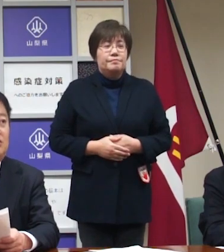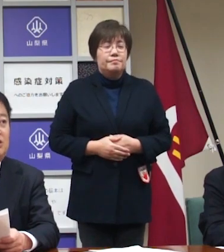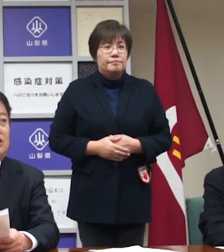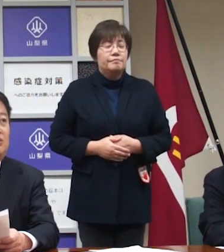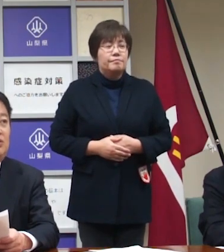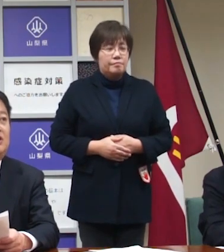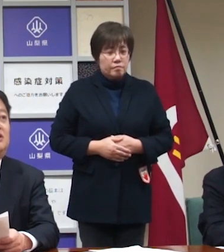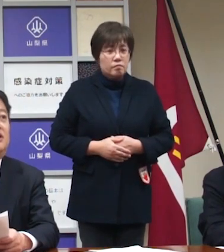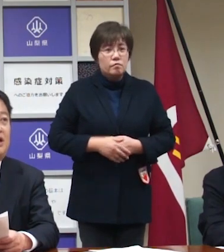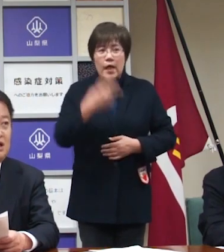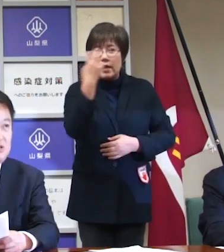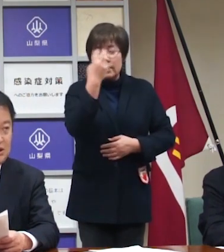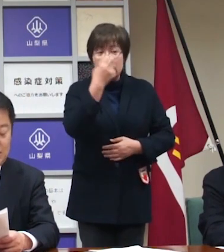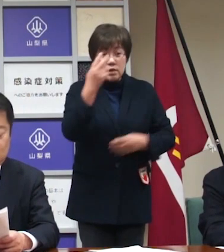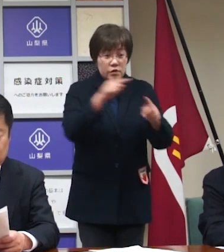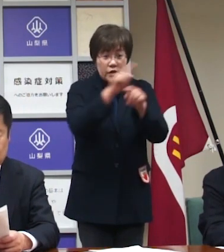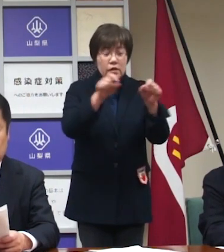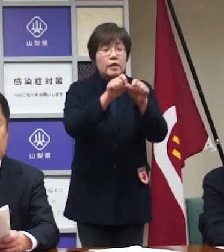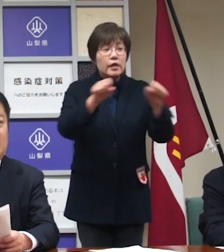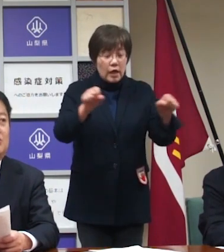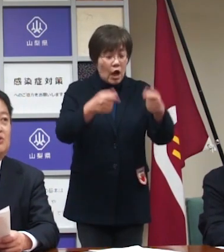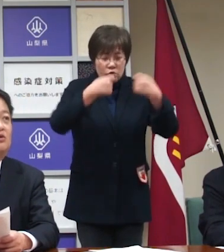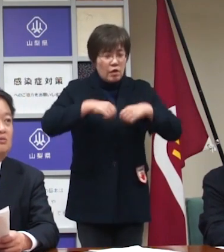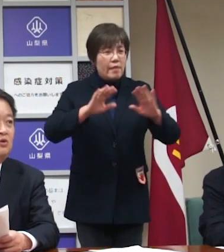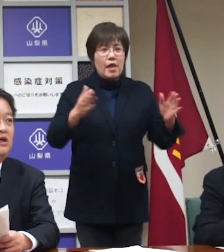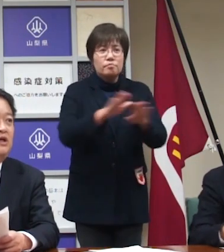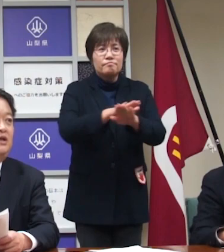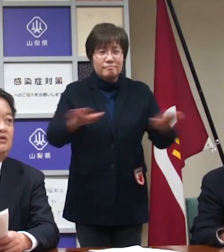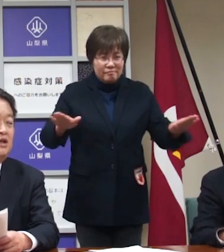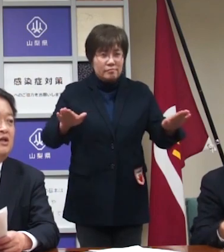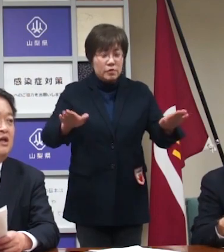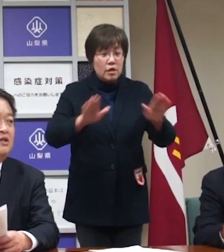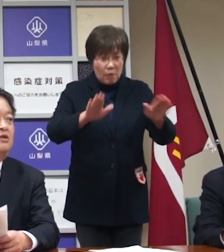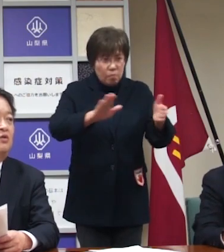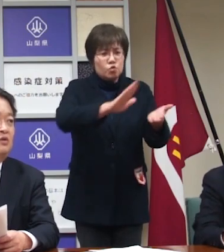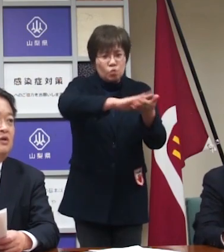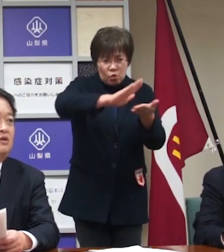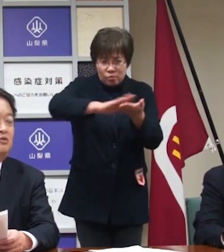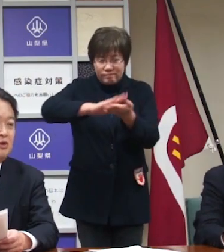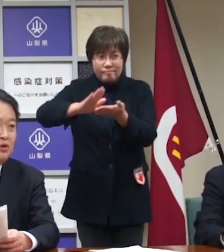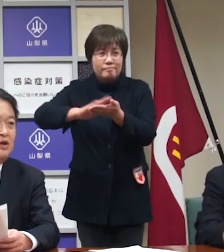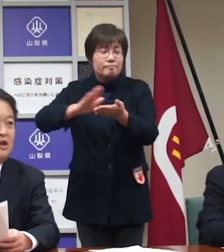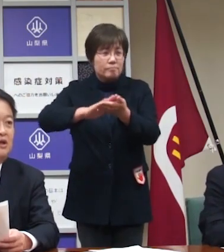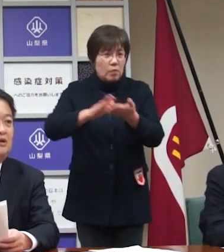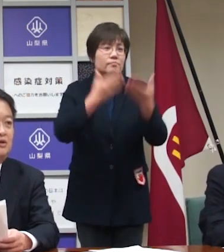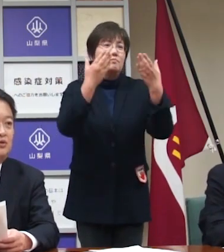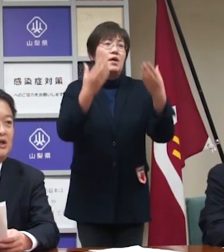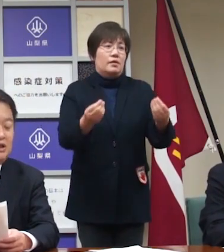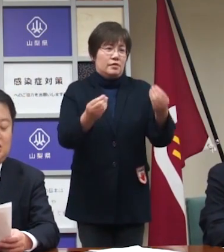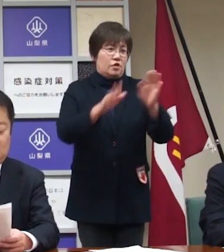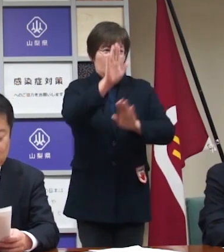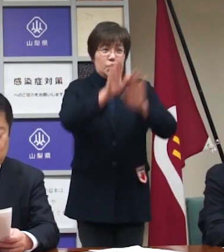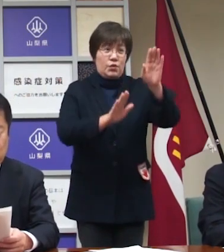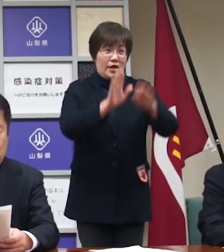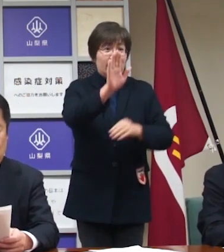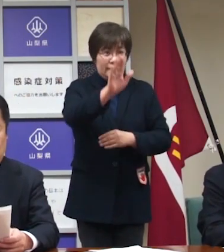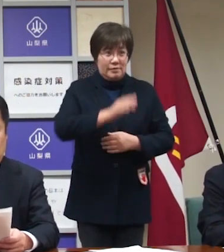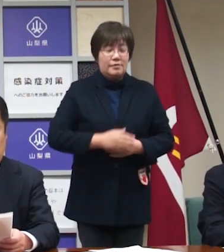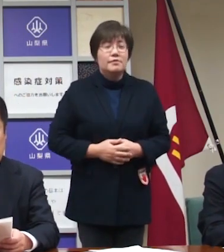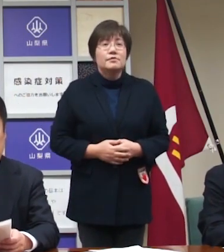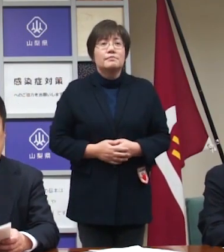PCR 検査を行ったところ陰性が確認されております。また消毒もすで、に実行済みの、状態になっております